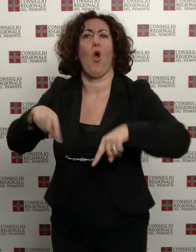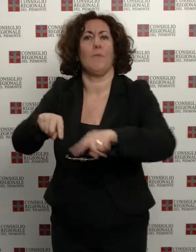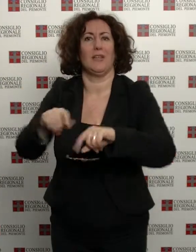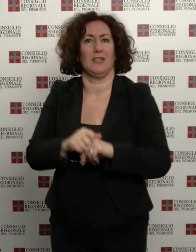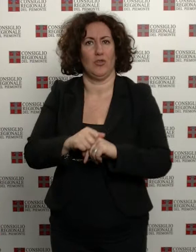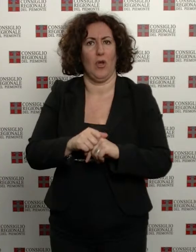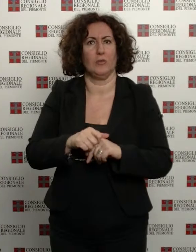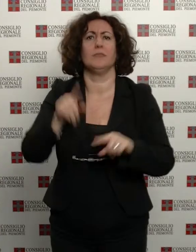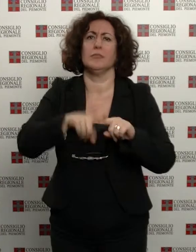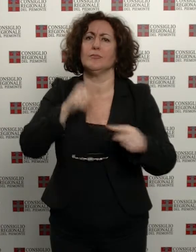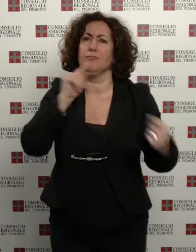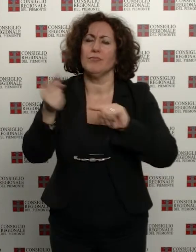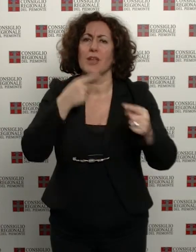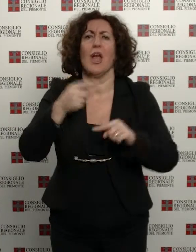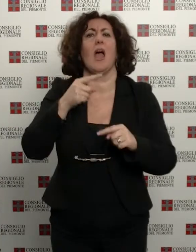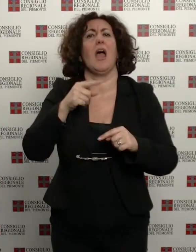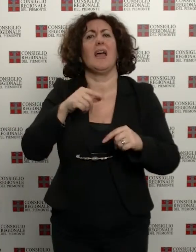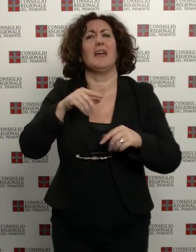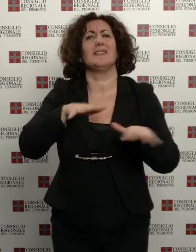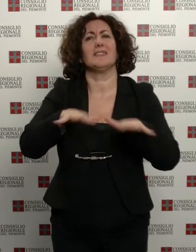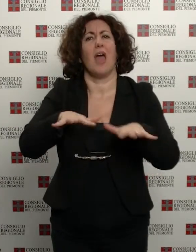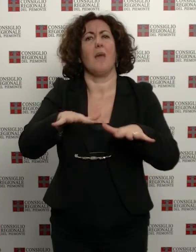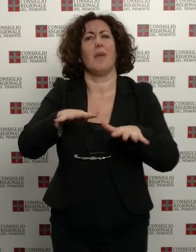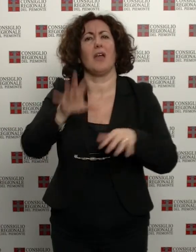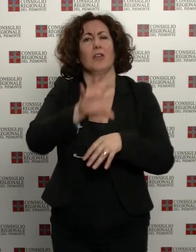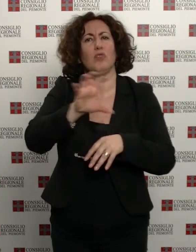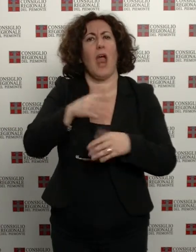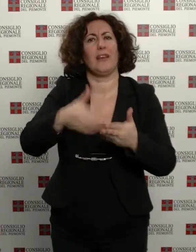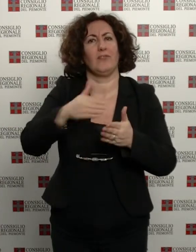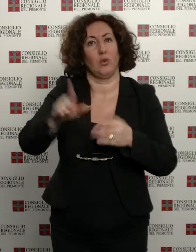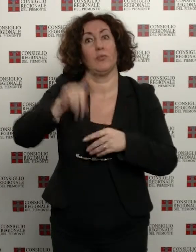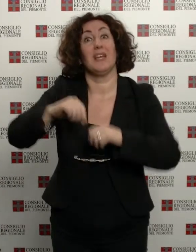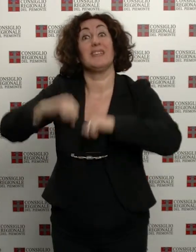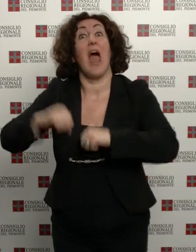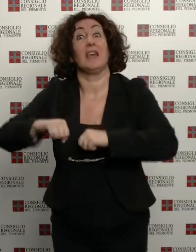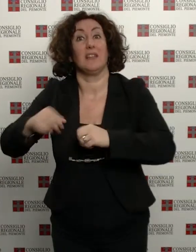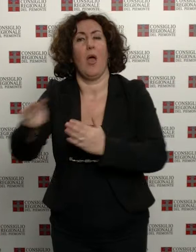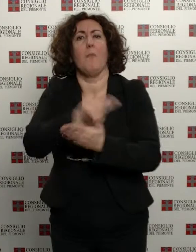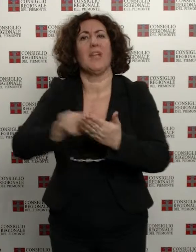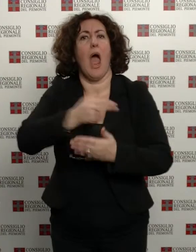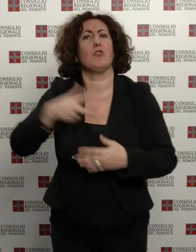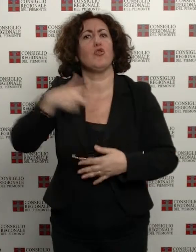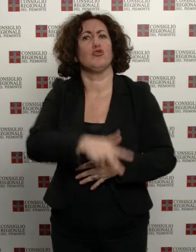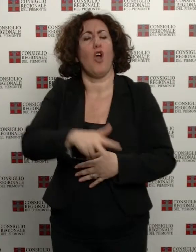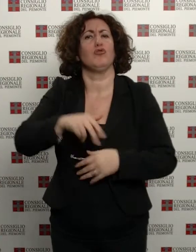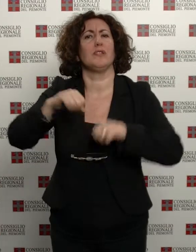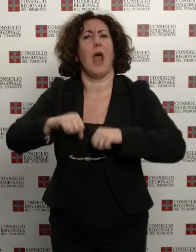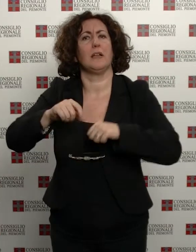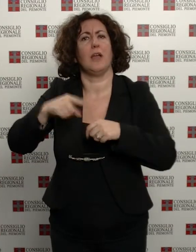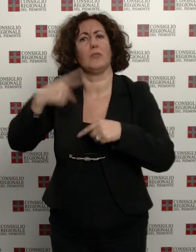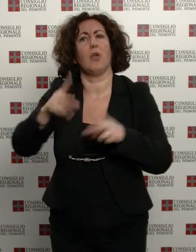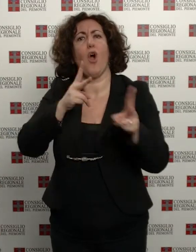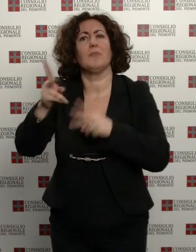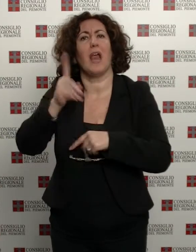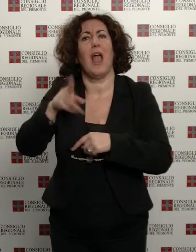dei rifiuti e in sanità infine sono state avviate le consultazioni per il piano socio sanitario in merito al Gradenigo sulle